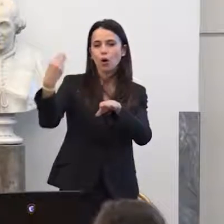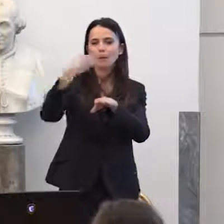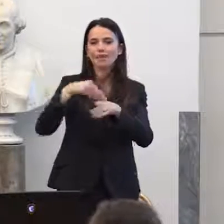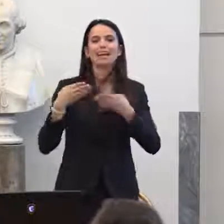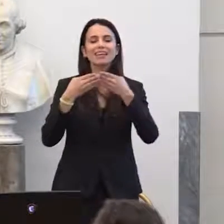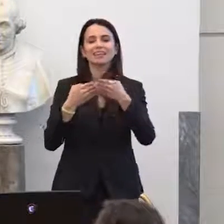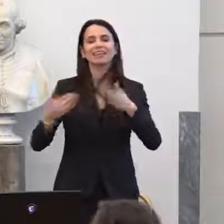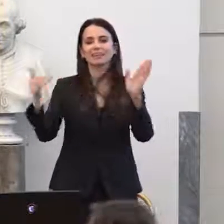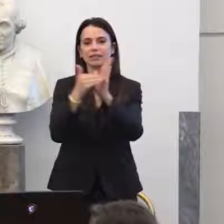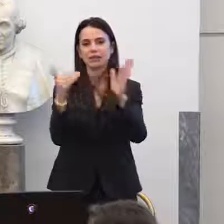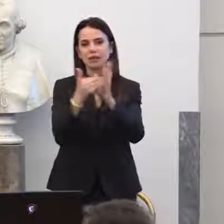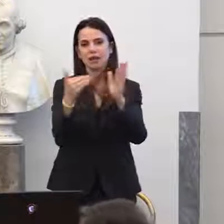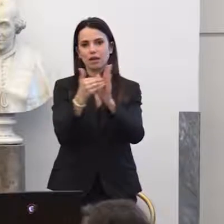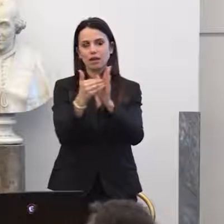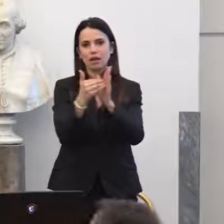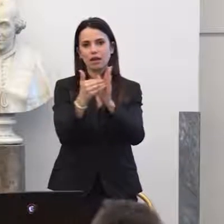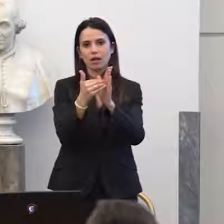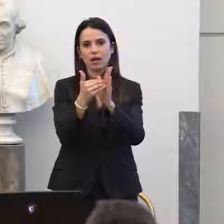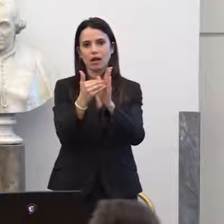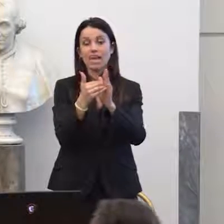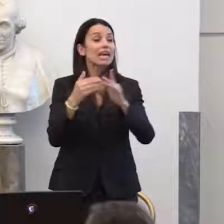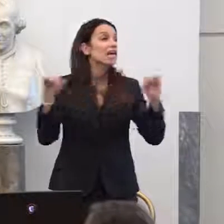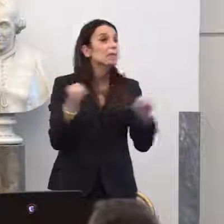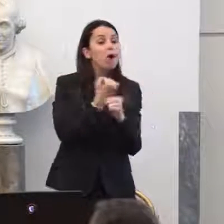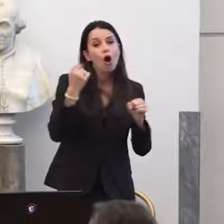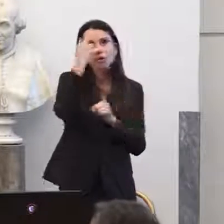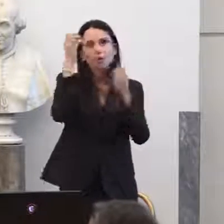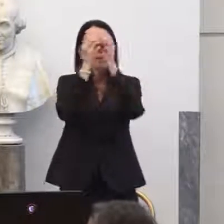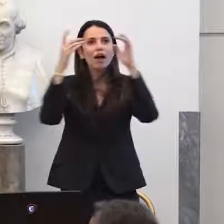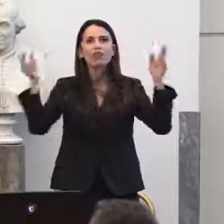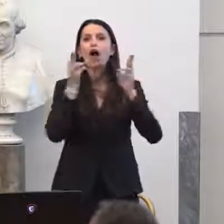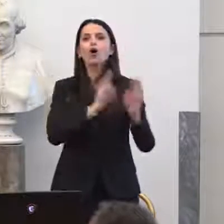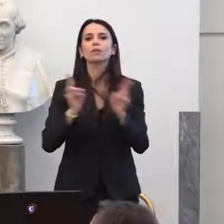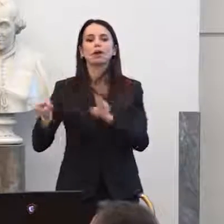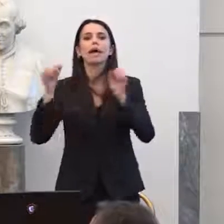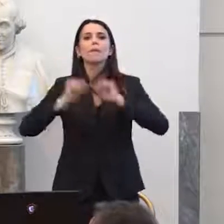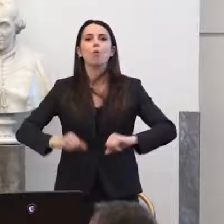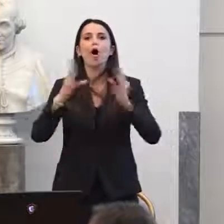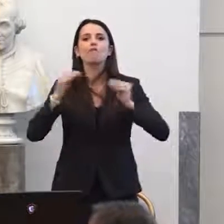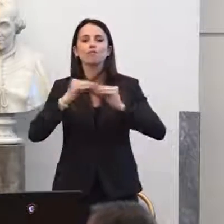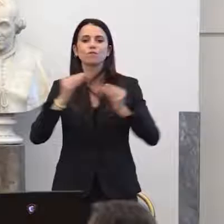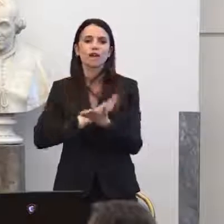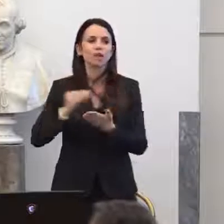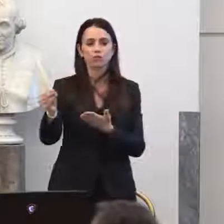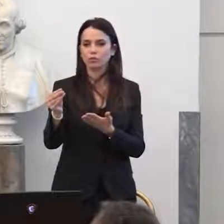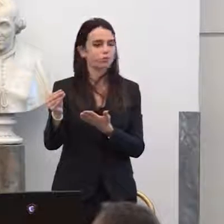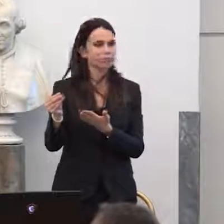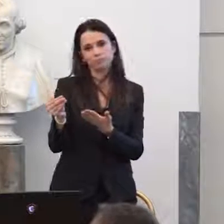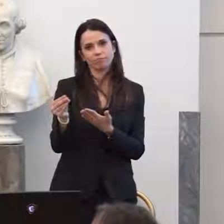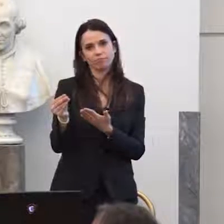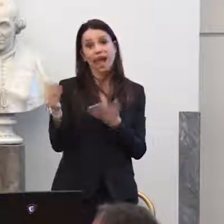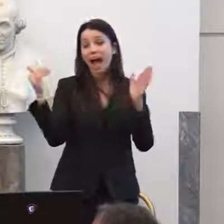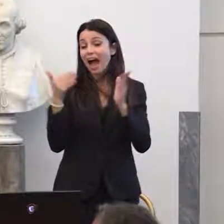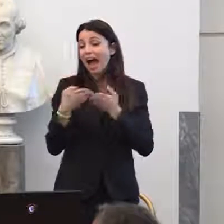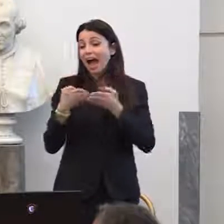impossibile pensare di governare tutto in ospedale. I costi sono enormi rispetto all'assistenza domiciliare, che evidentemente